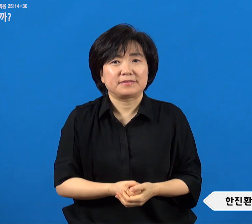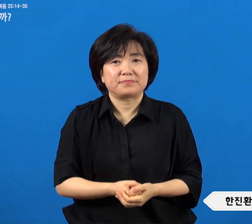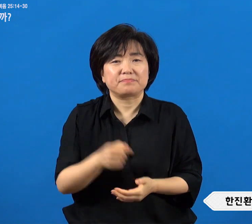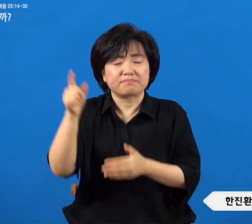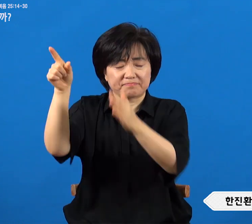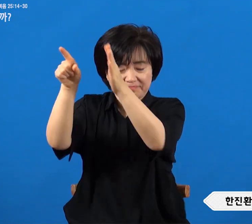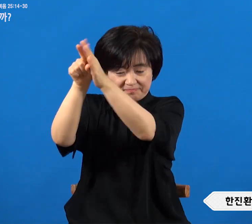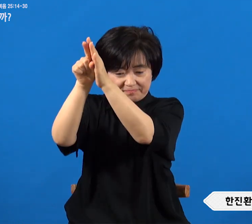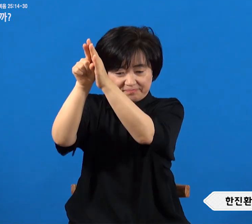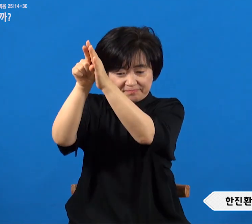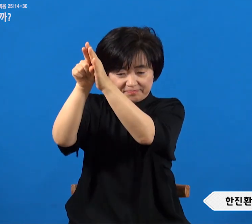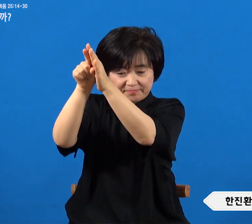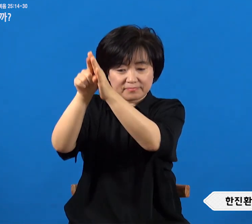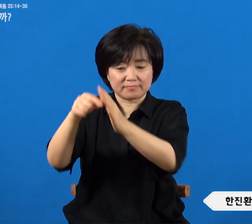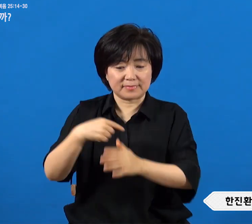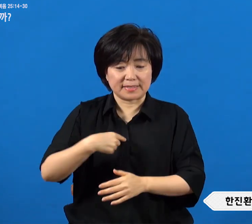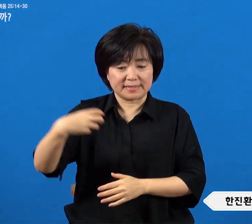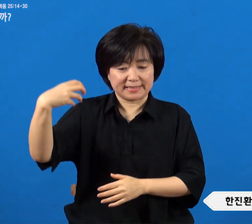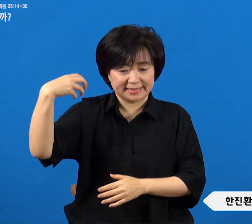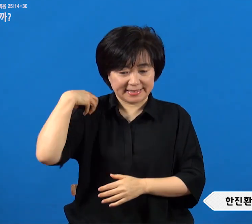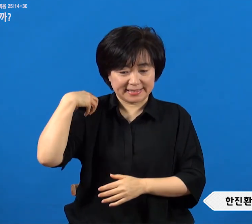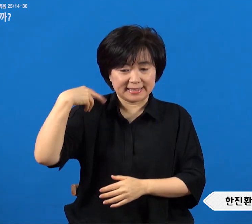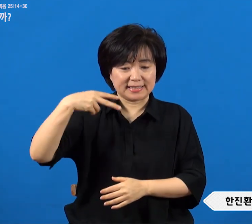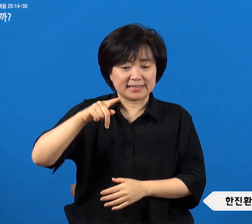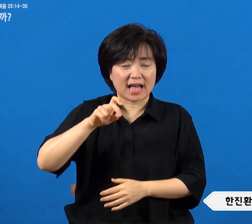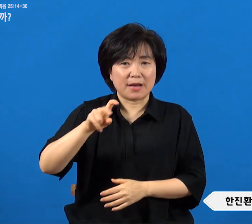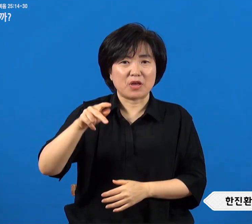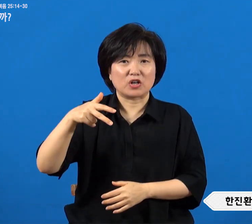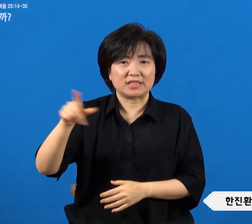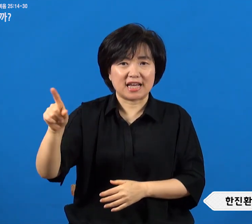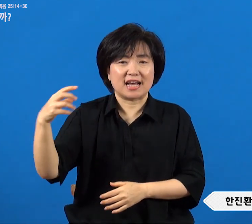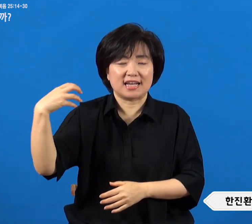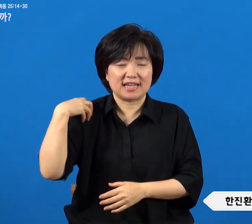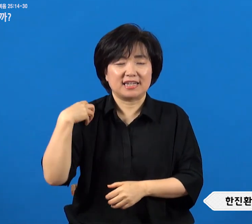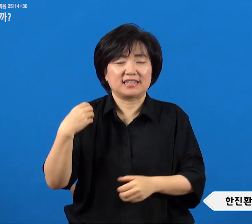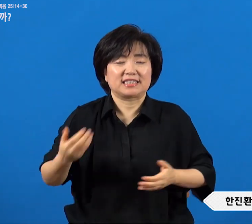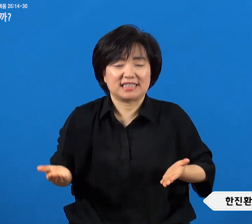그거 믿고 사명자의 길을 가는 것입니다.